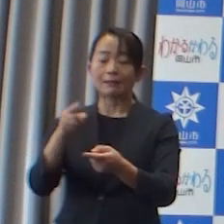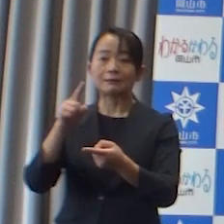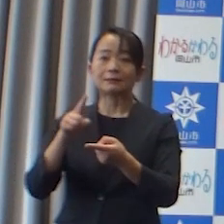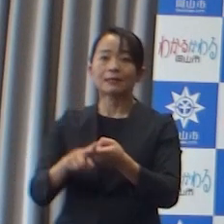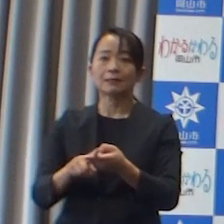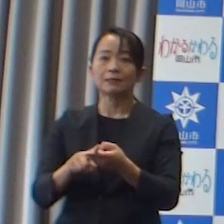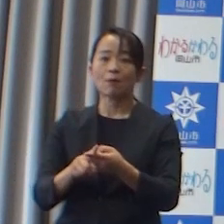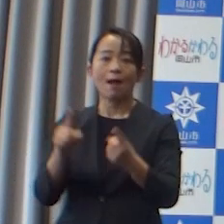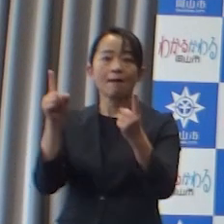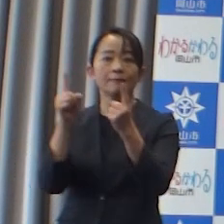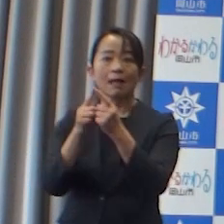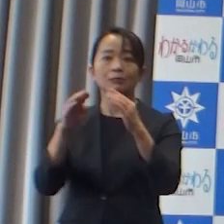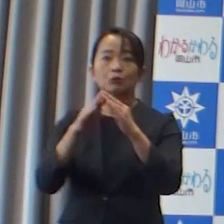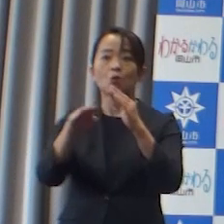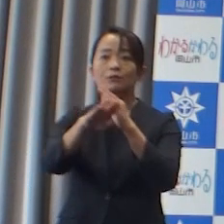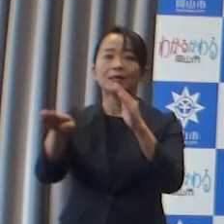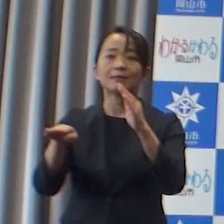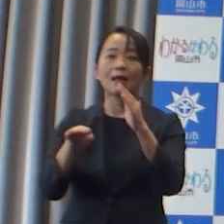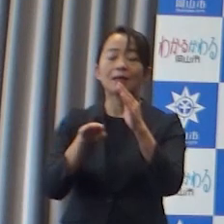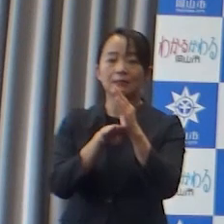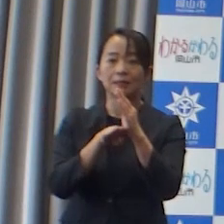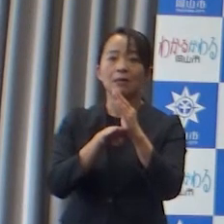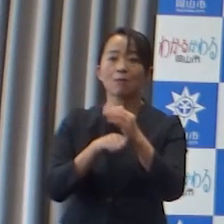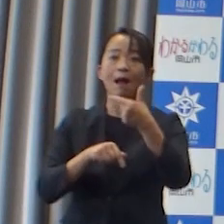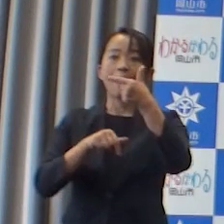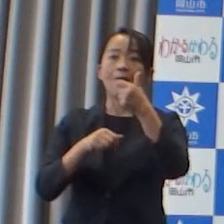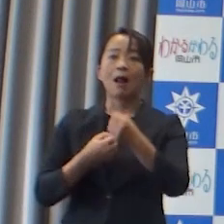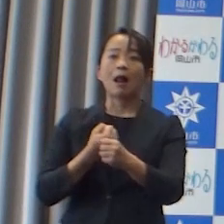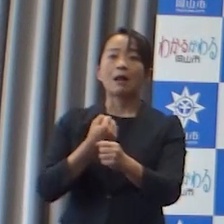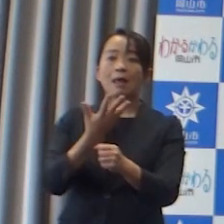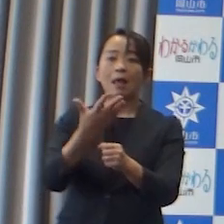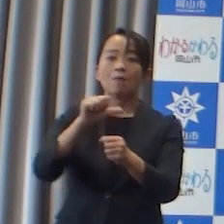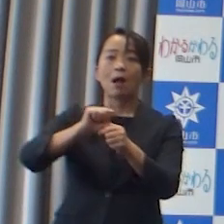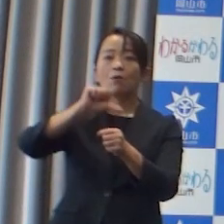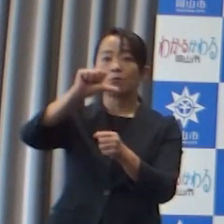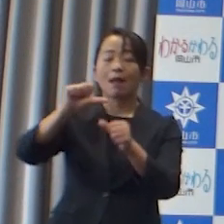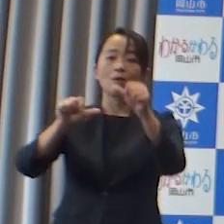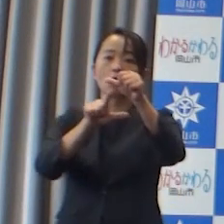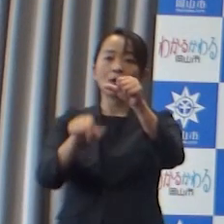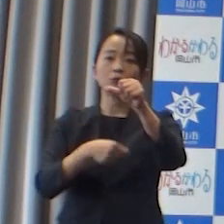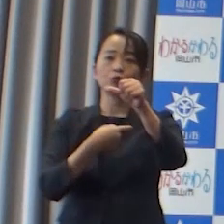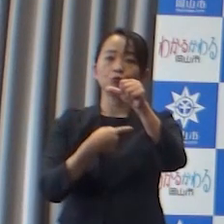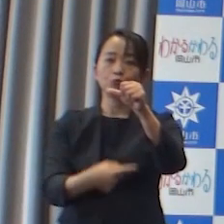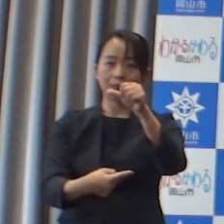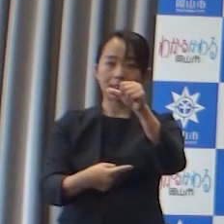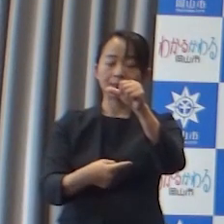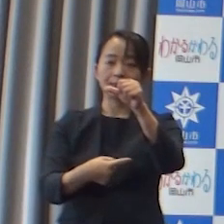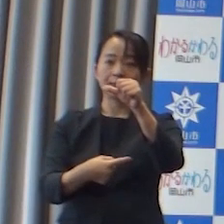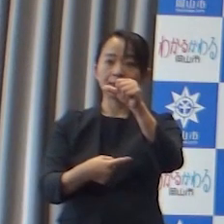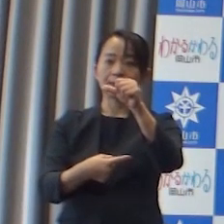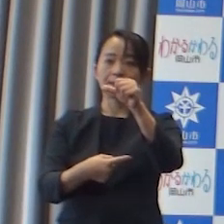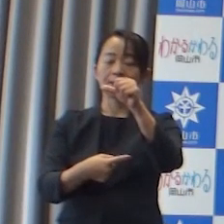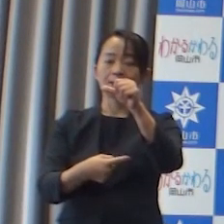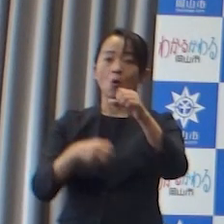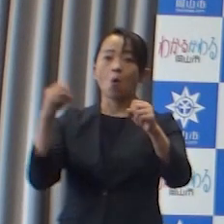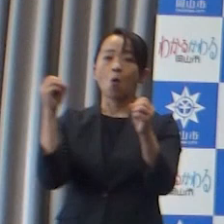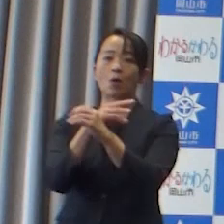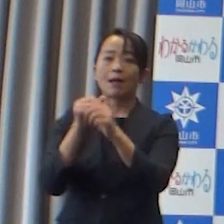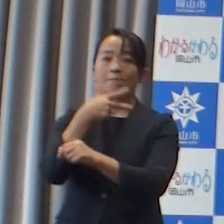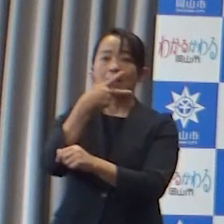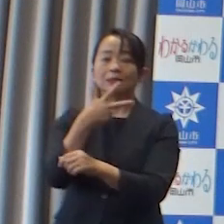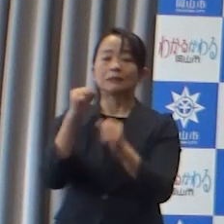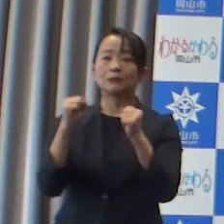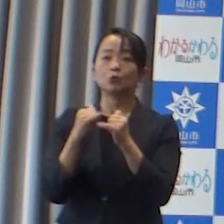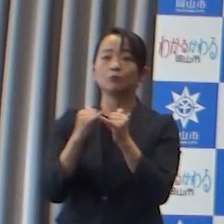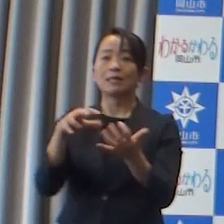、対象世帯は基準日となる令和5年5月の1日に岡山市に住民票があ